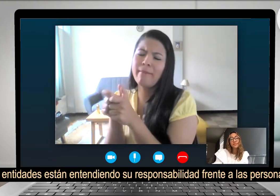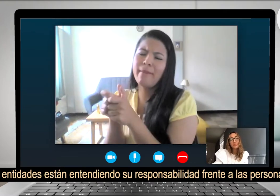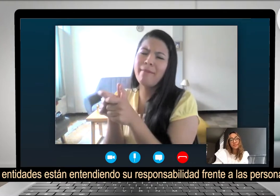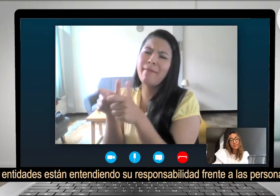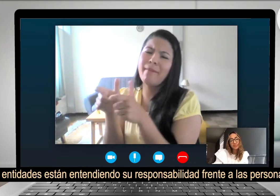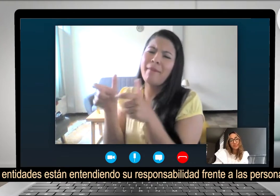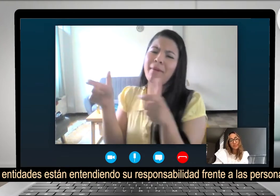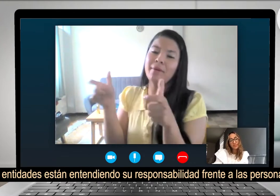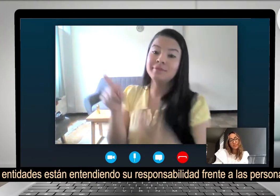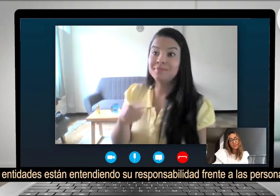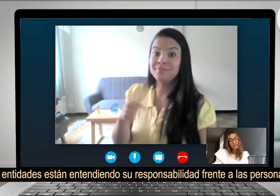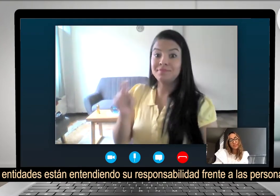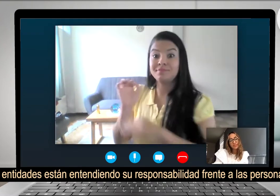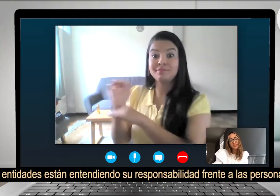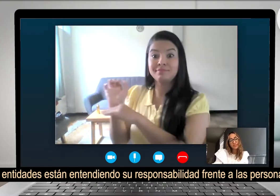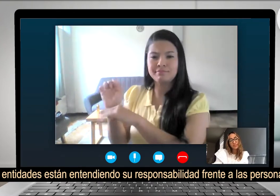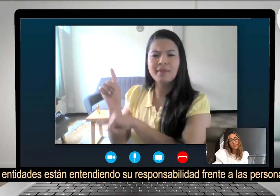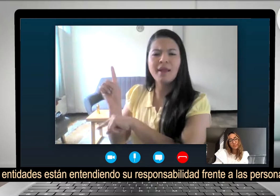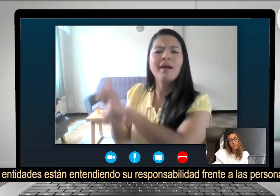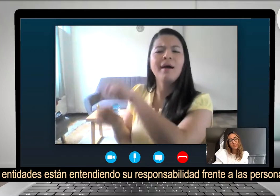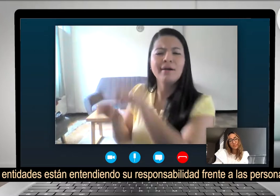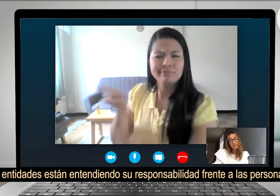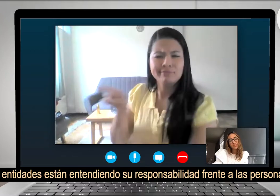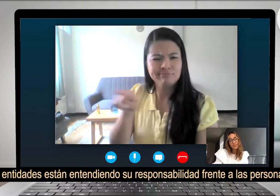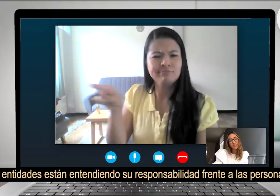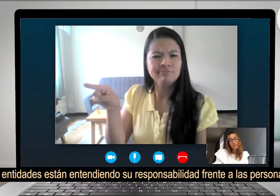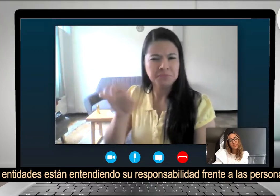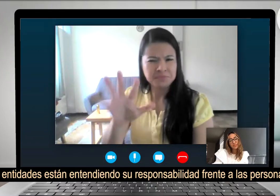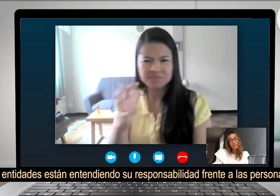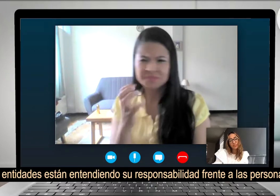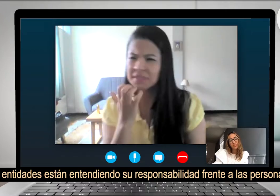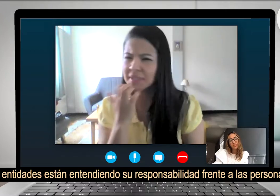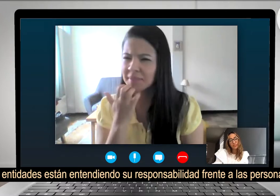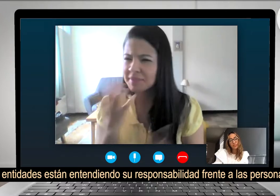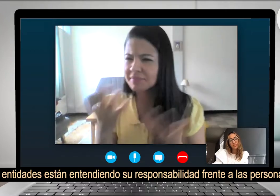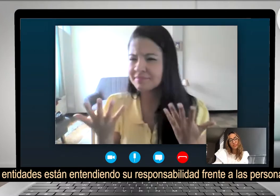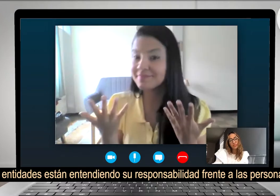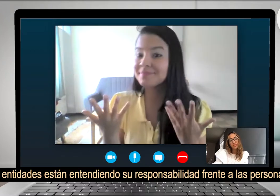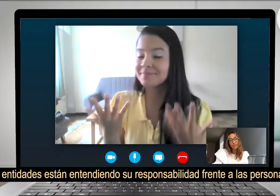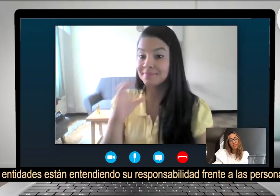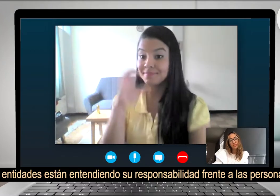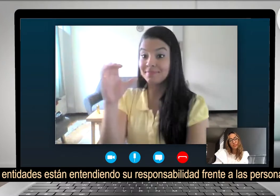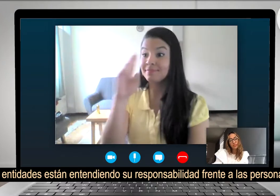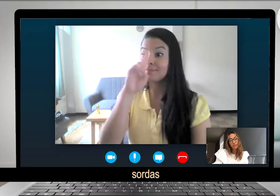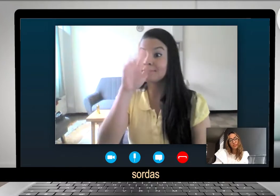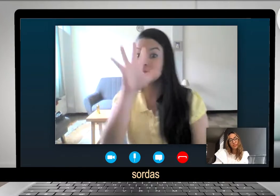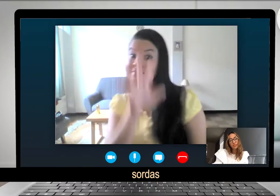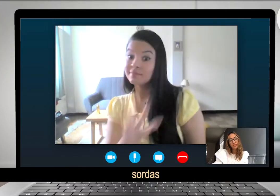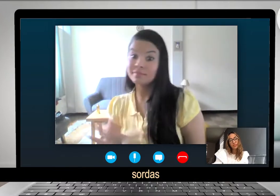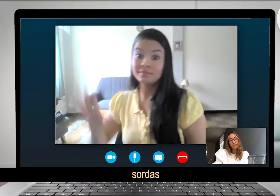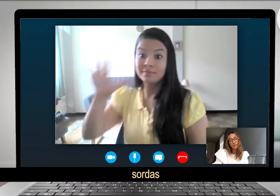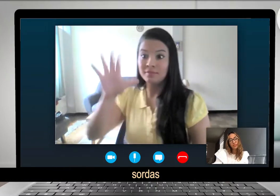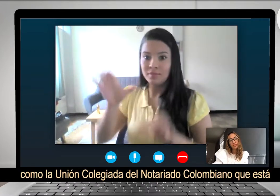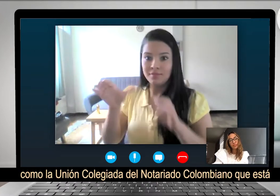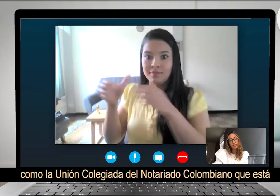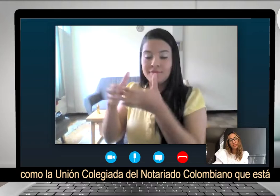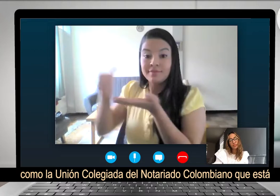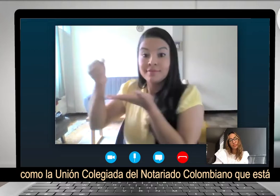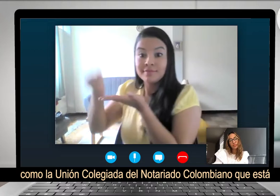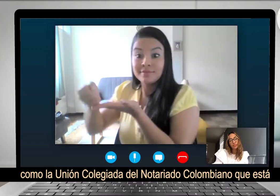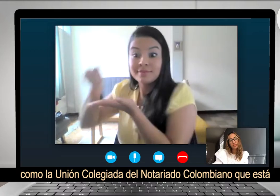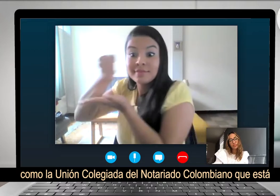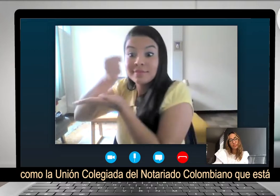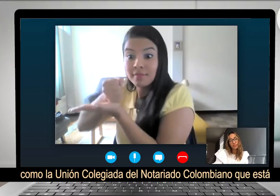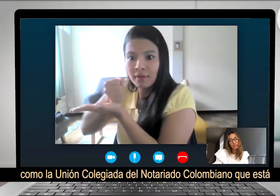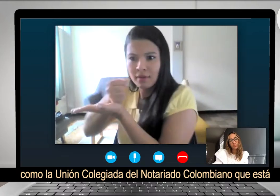Pero, algunas entidades están entendiendo su responsabilidad frente a las personas sordas, como